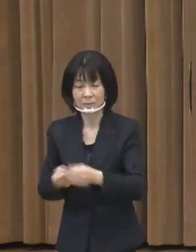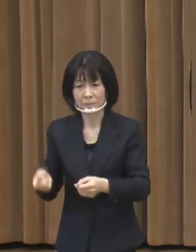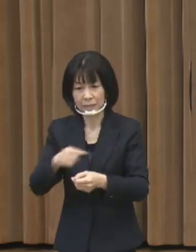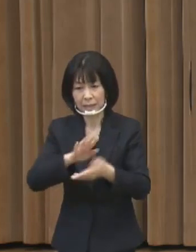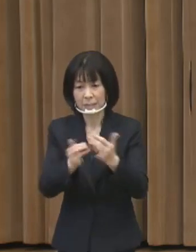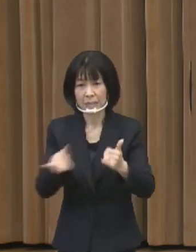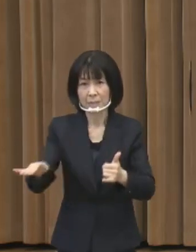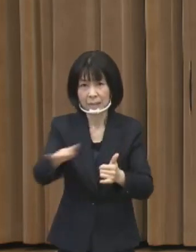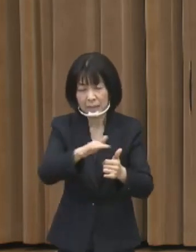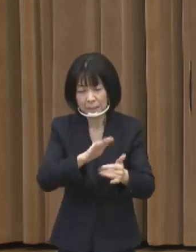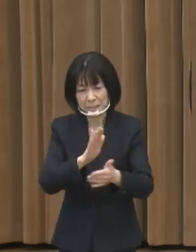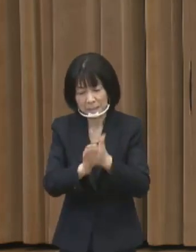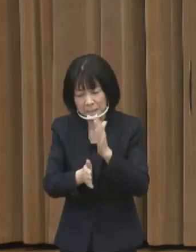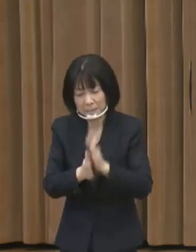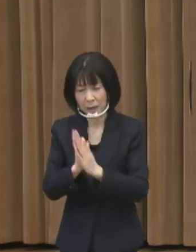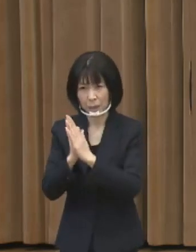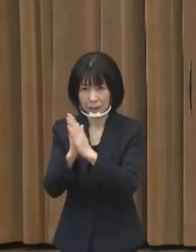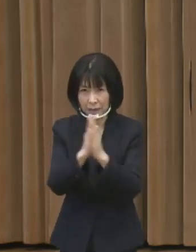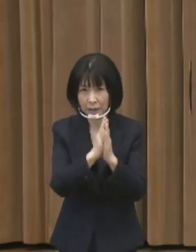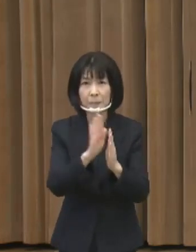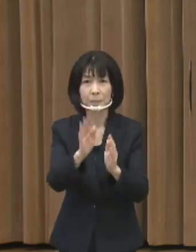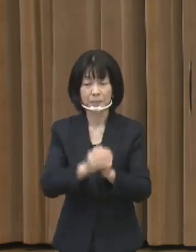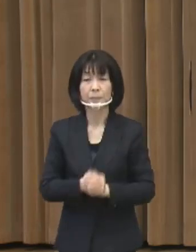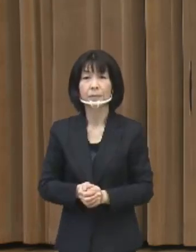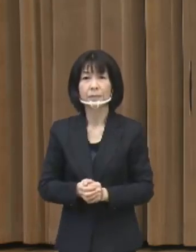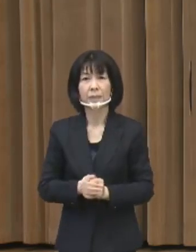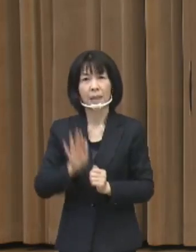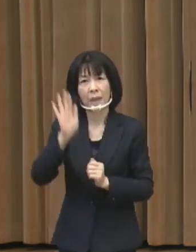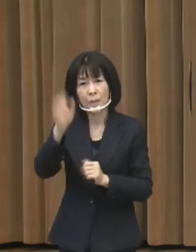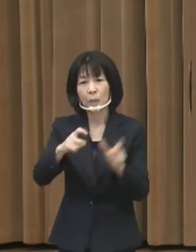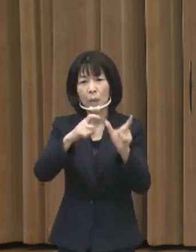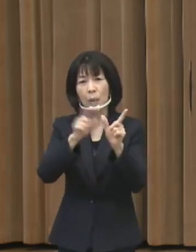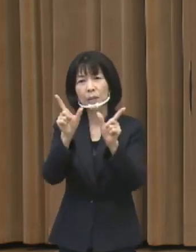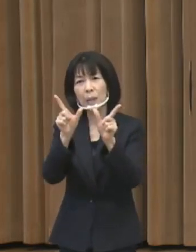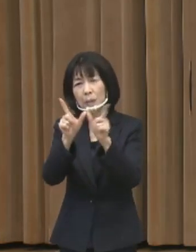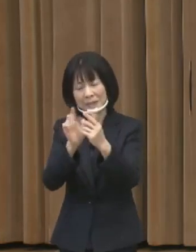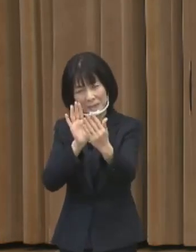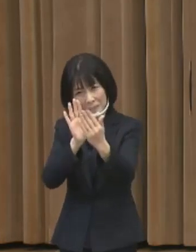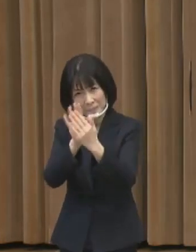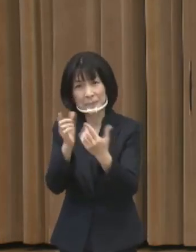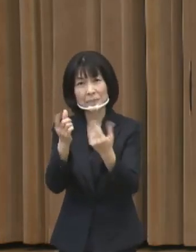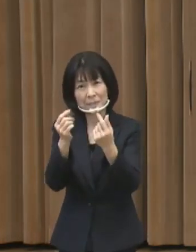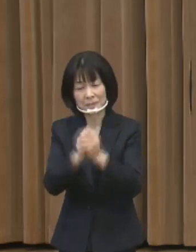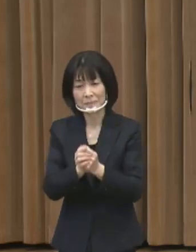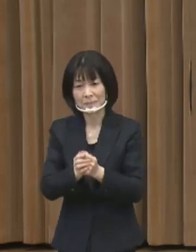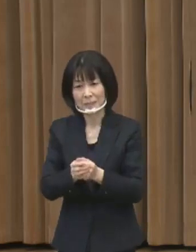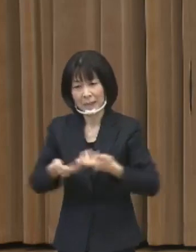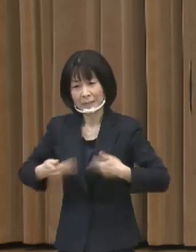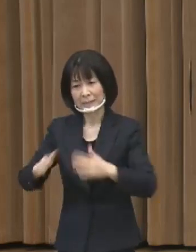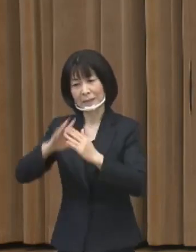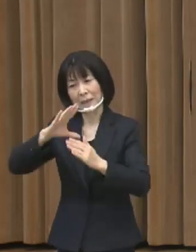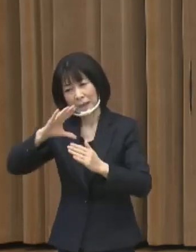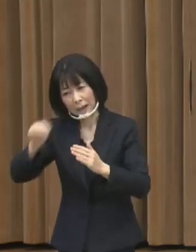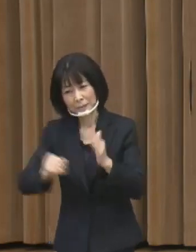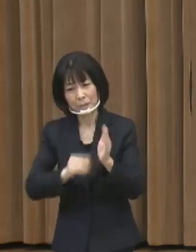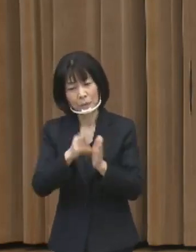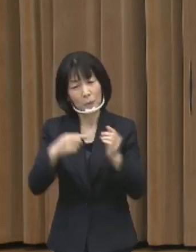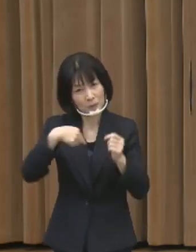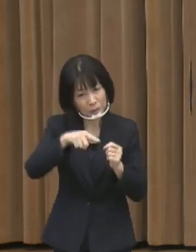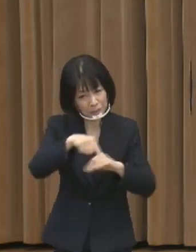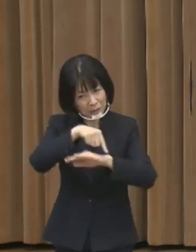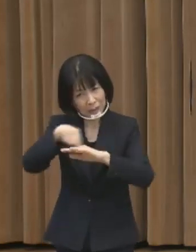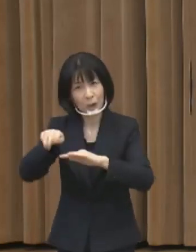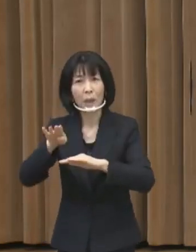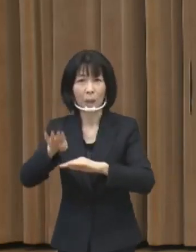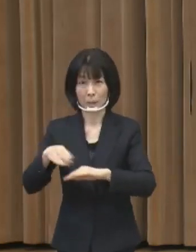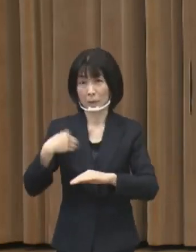民の皆様に再度お願いをさせていただきます。ゴールデンウィークが近づいています。帰省や旅行の計画を立っている方も多い